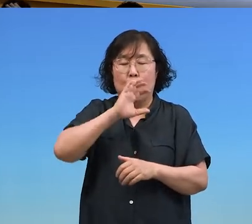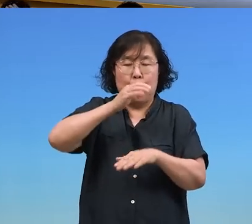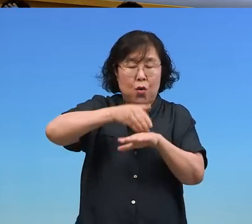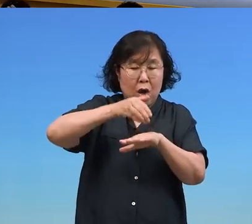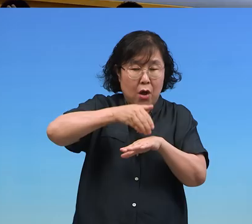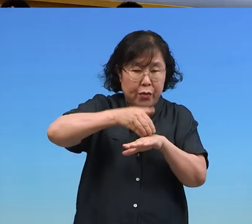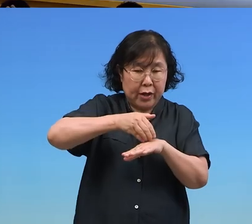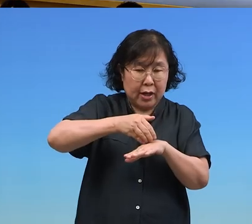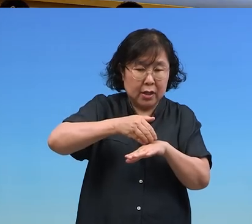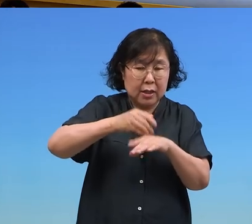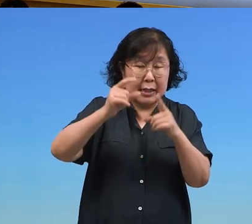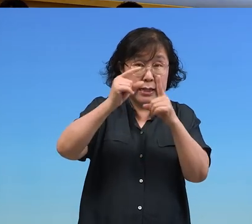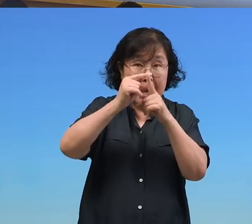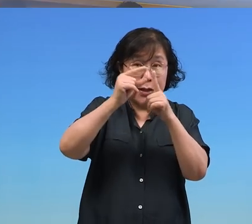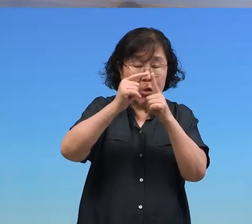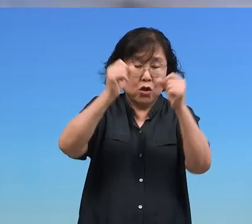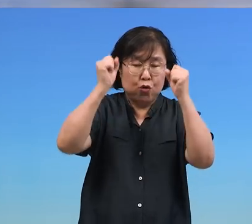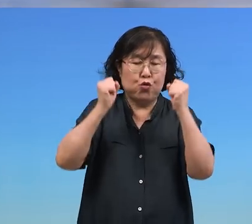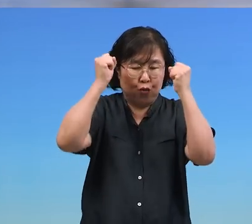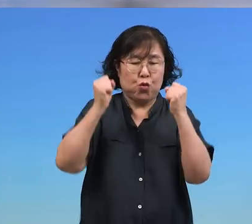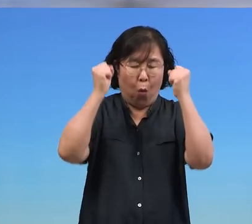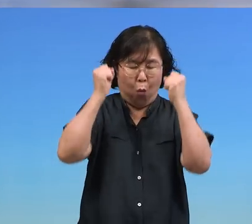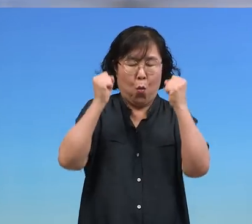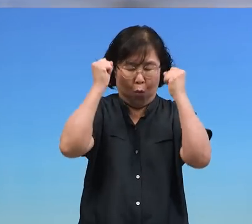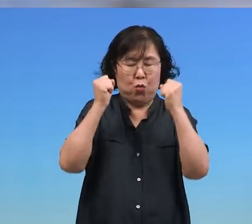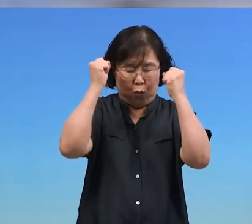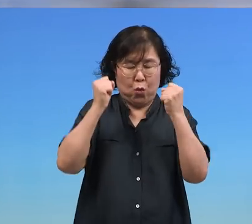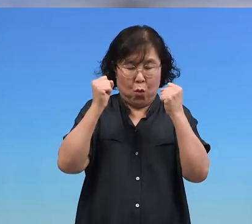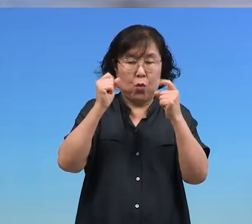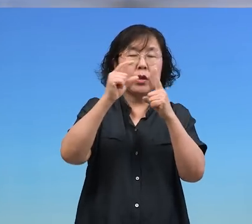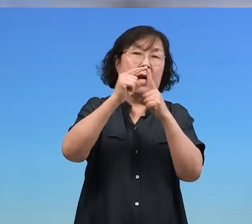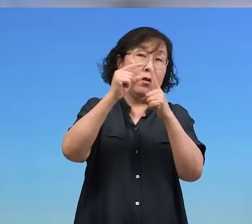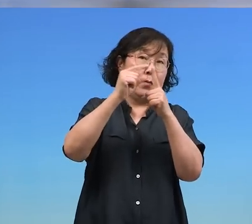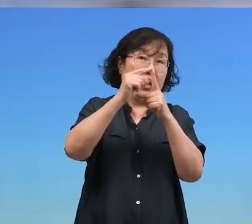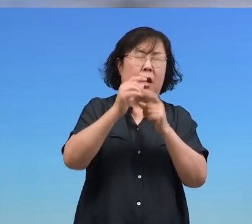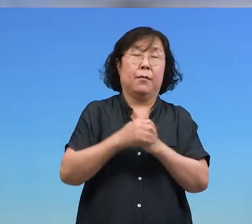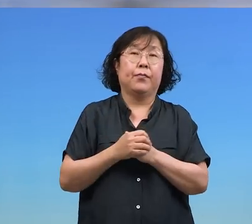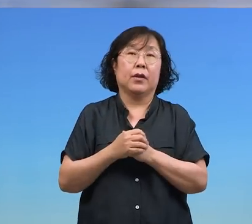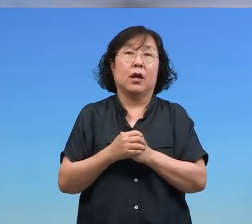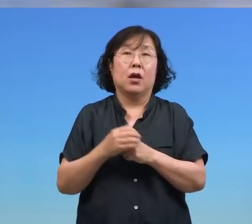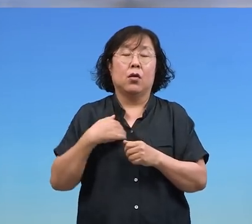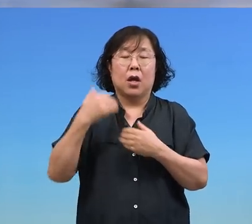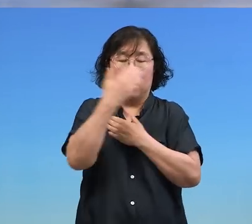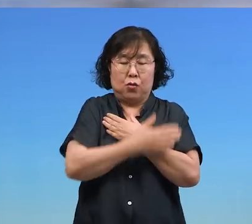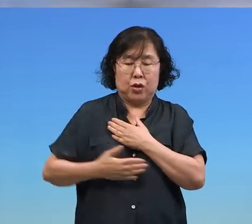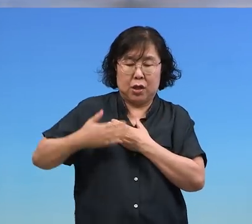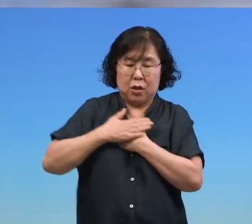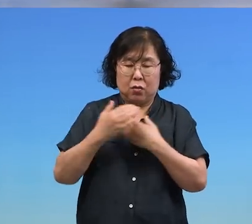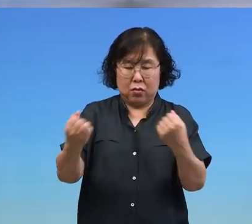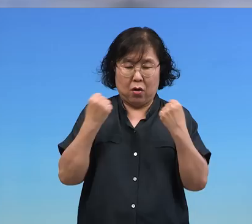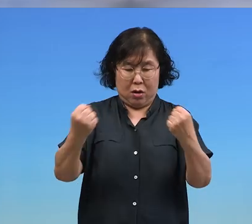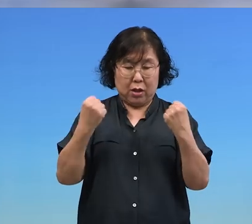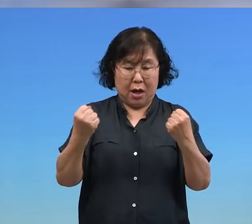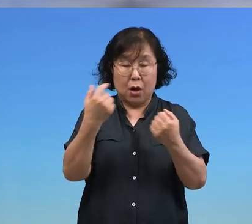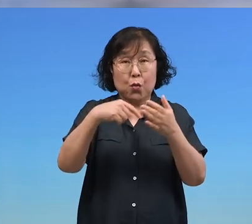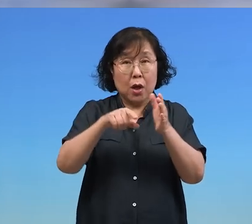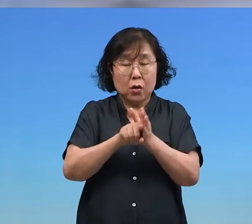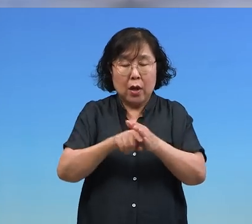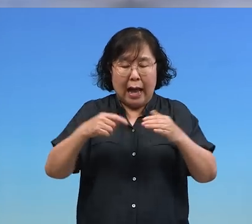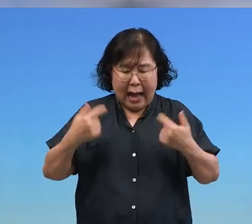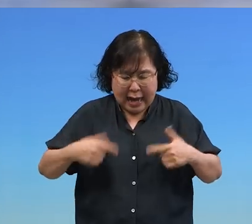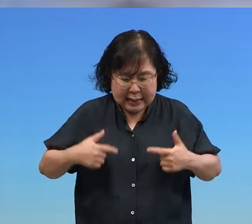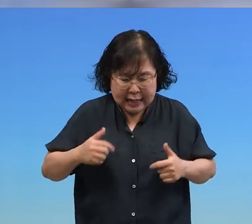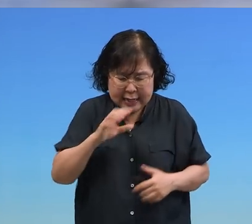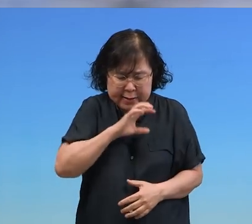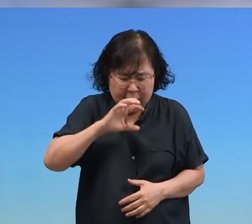용어예요 육신적인 우리 건강을 위해서도 연단을 통해 훈련을 통해